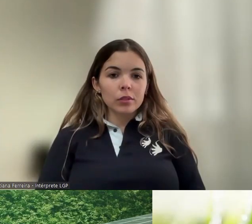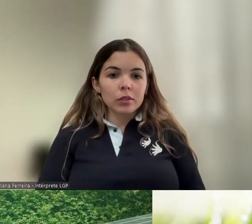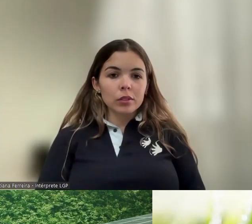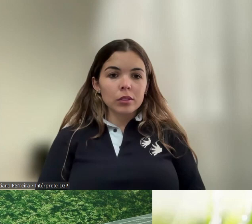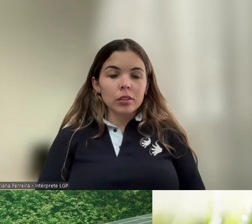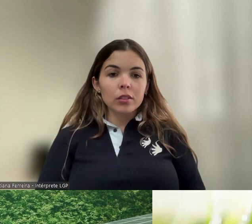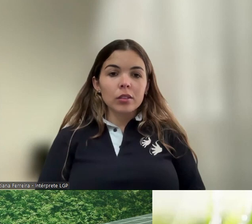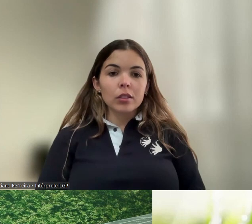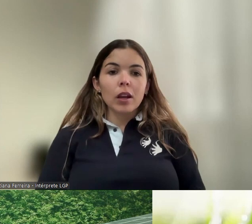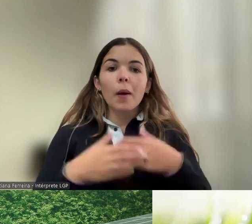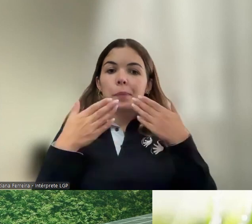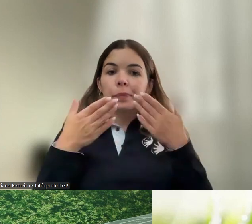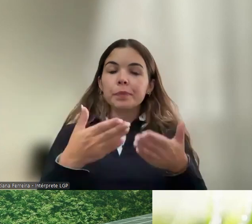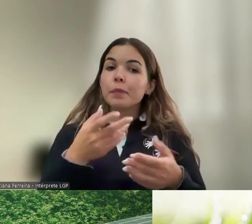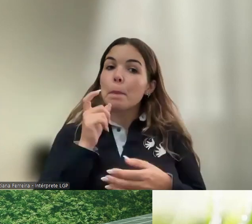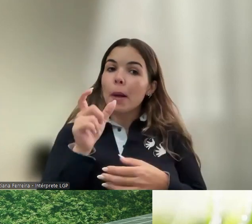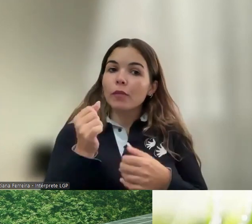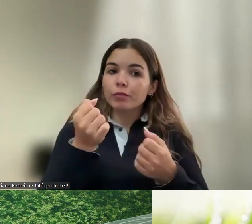o seu contributo.